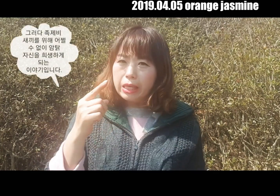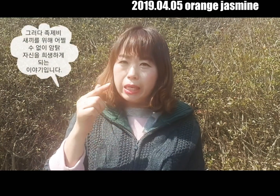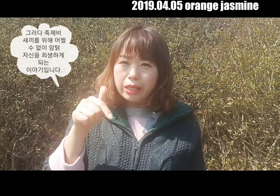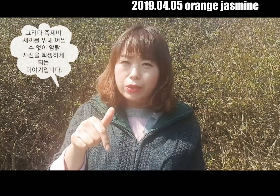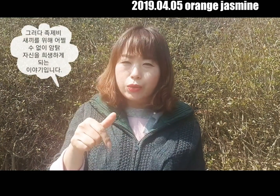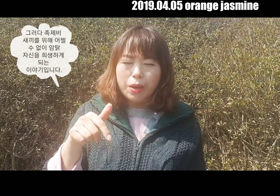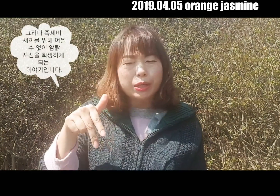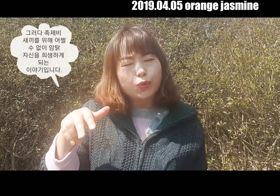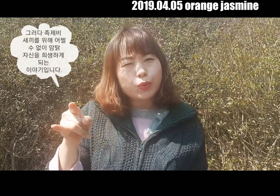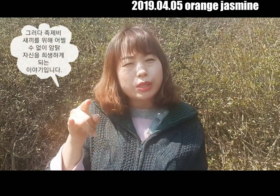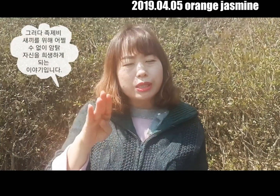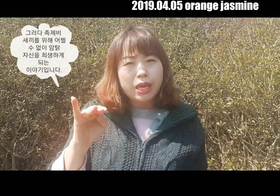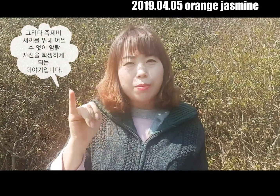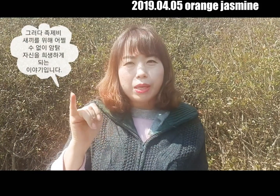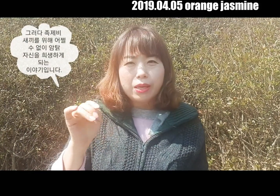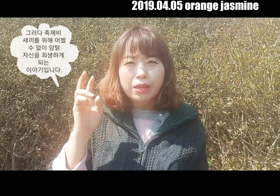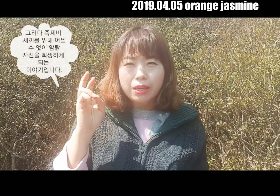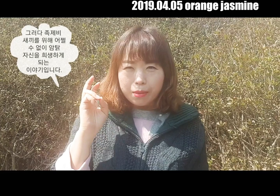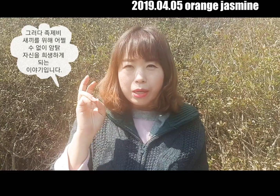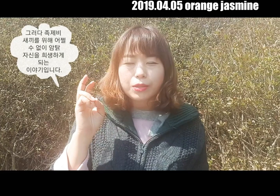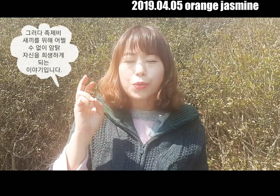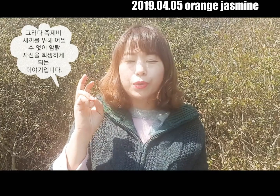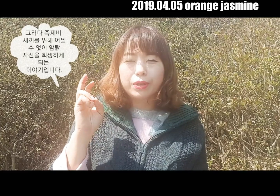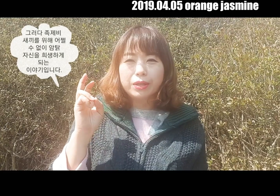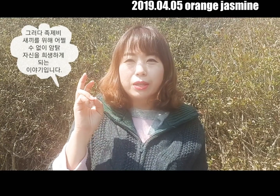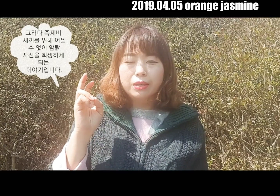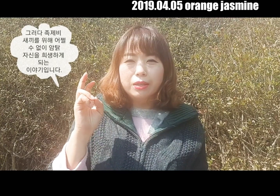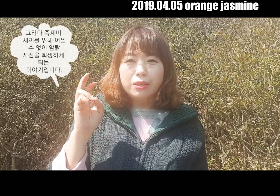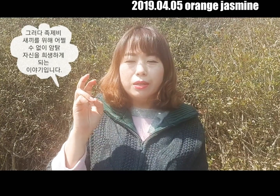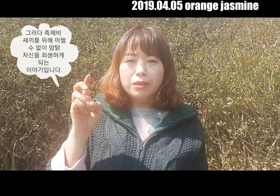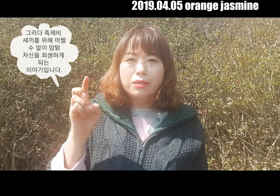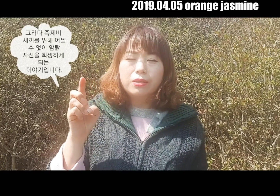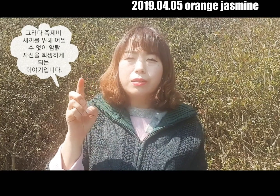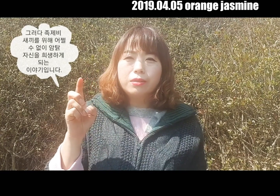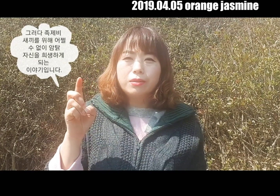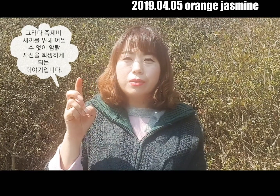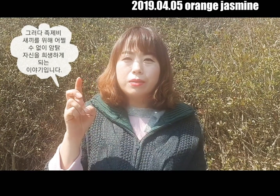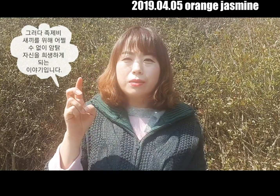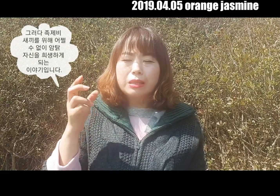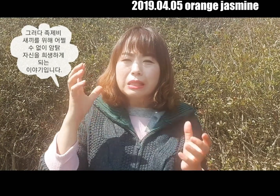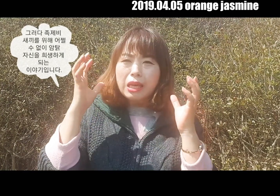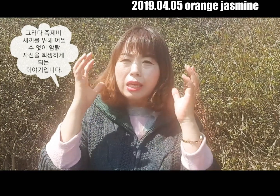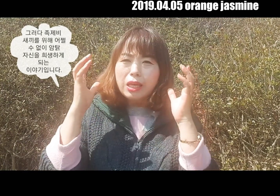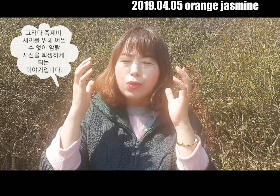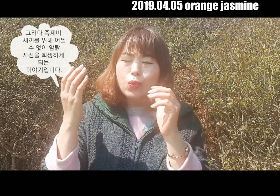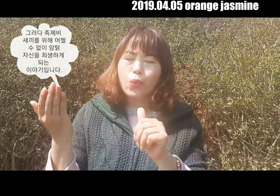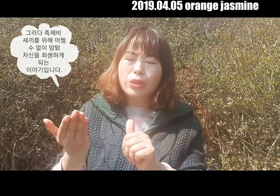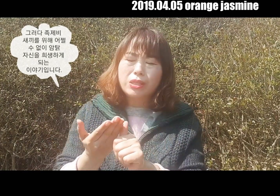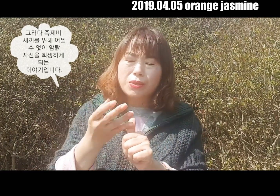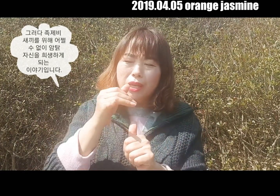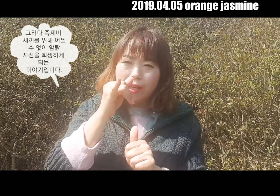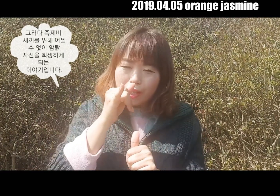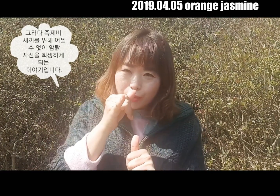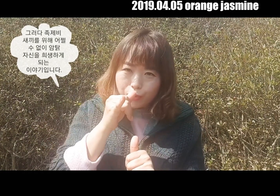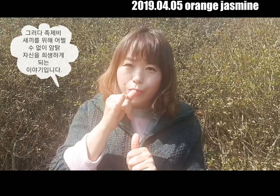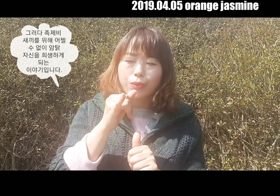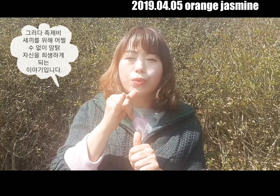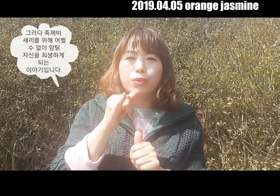쪽제비? 아마 쪽제비 아마 그럴 거예요. 그 새끼 또 있어. 새끼